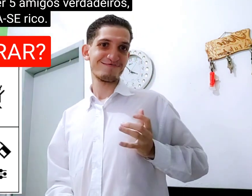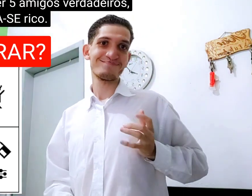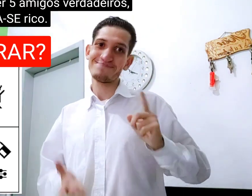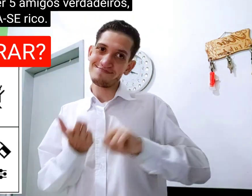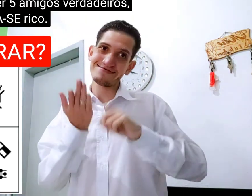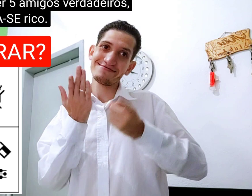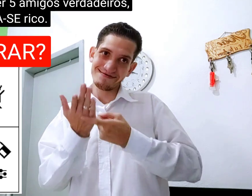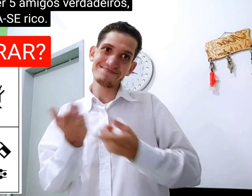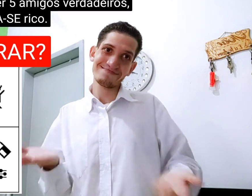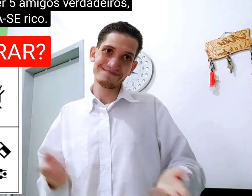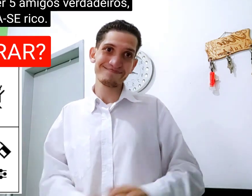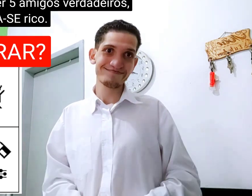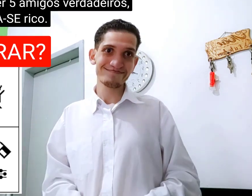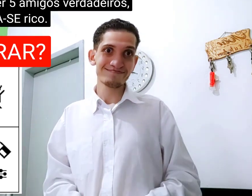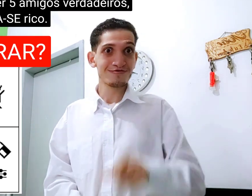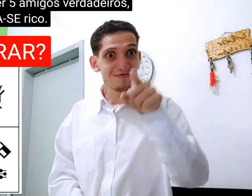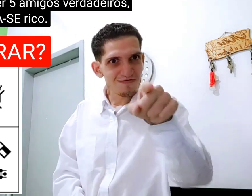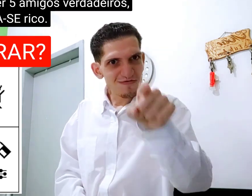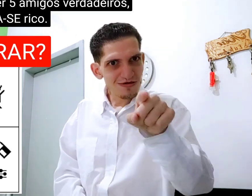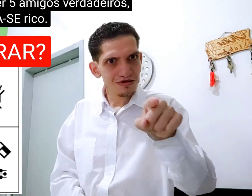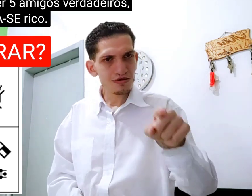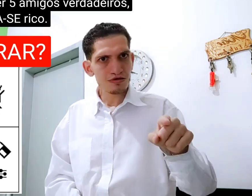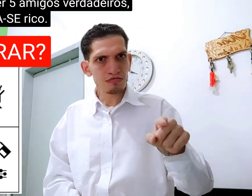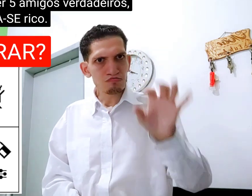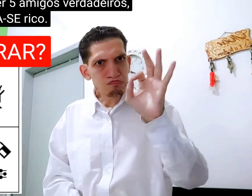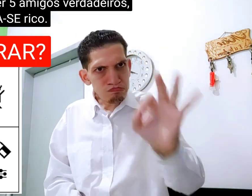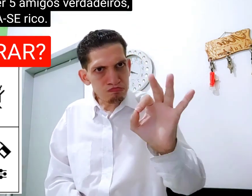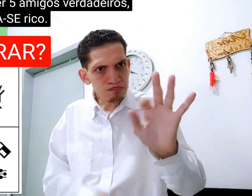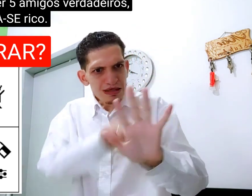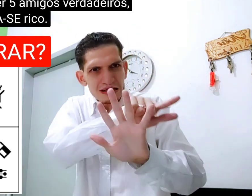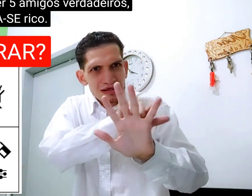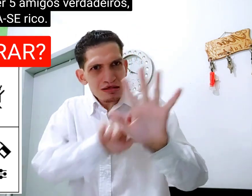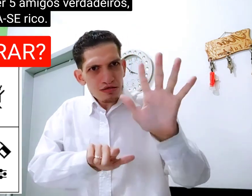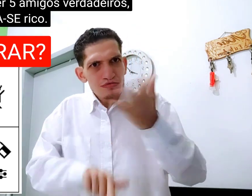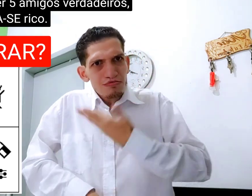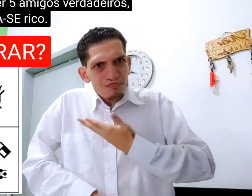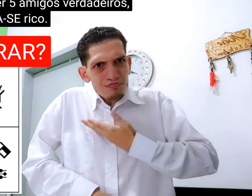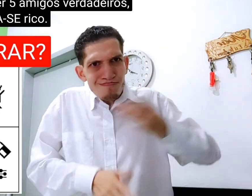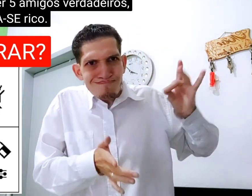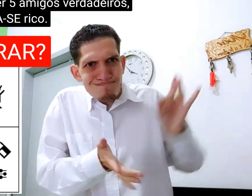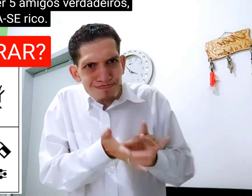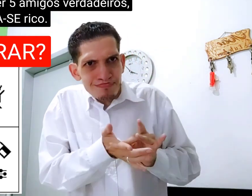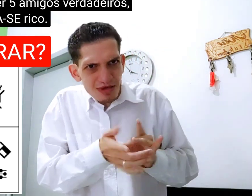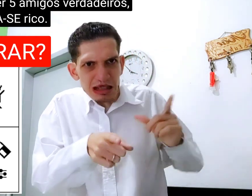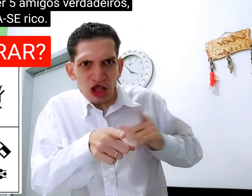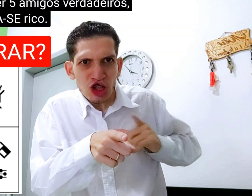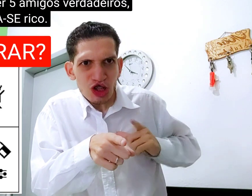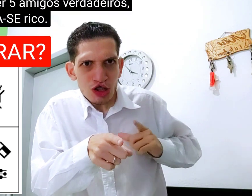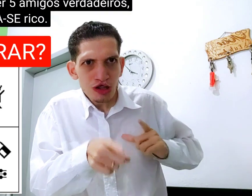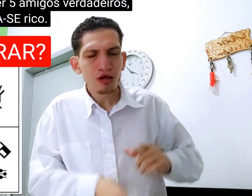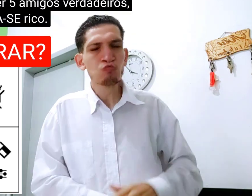rico. Isso é uma metáfora. Olha, você mesmo 5 amigos real?